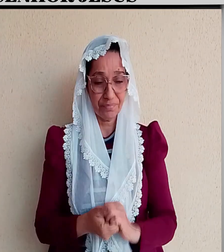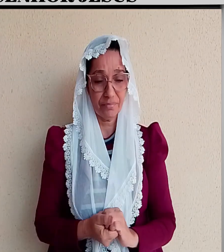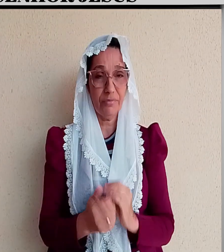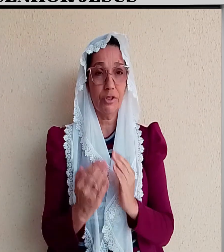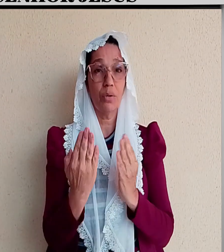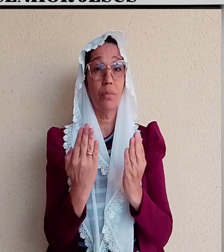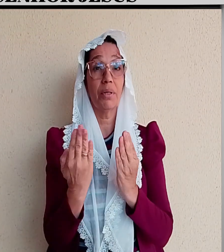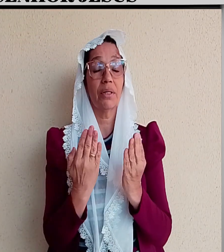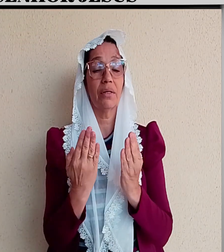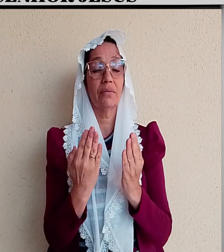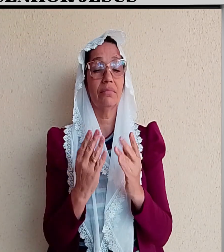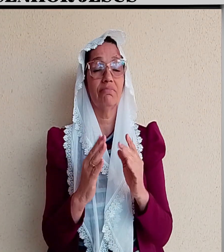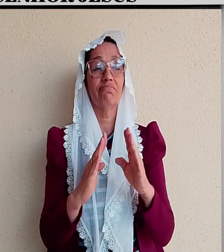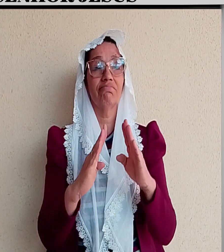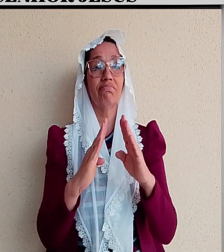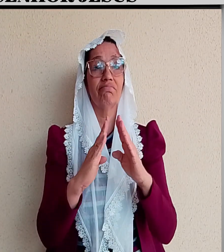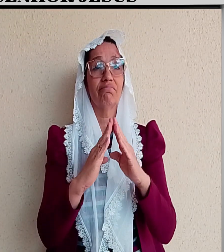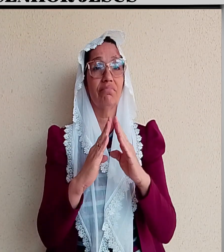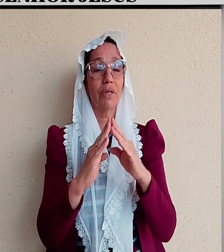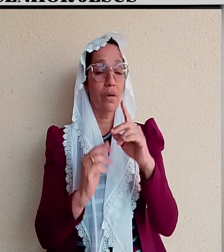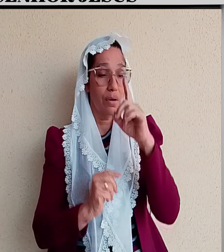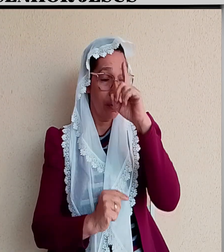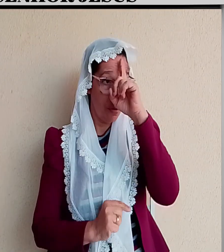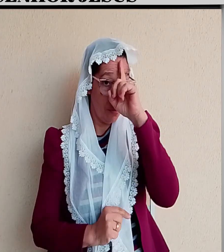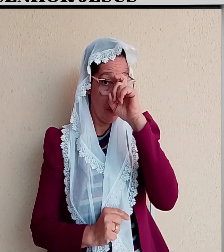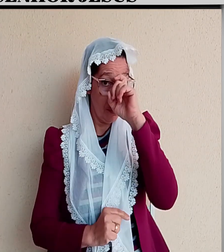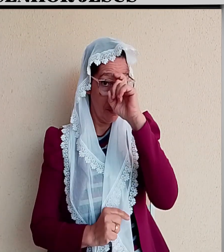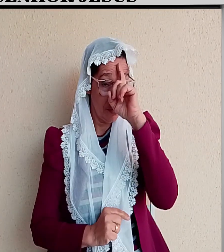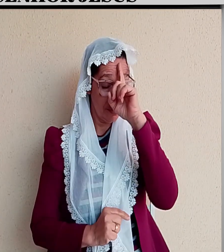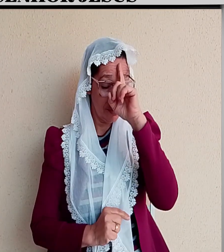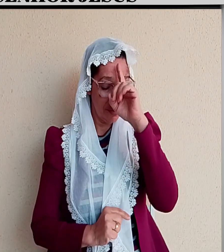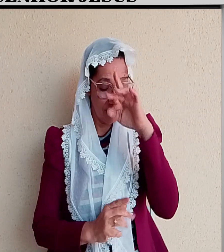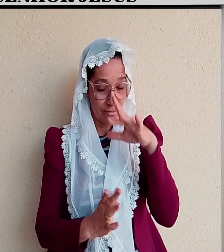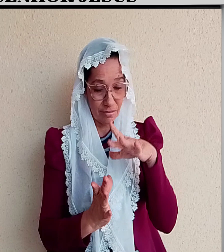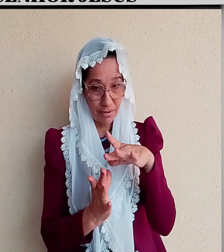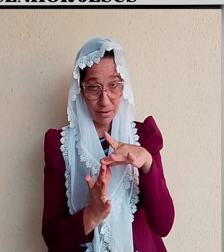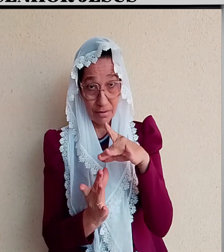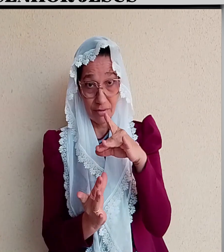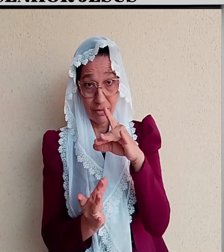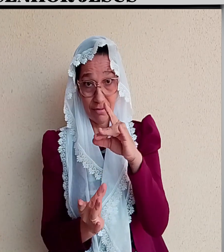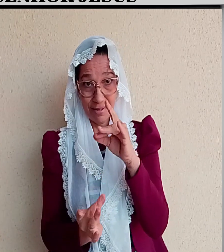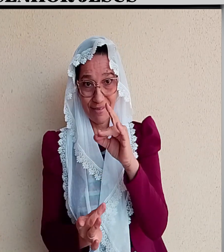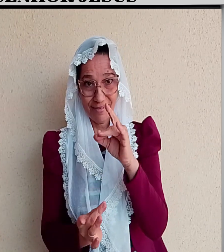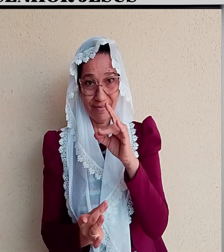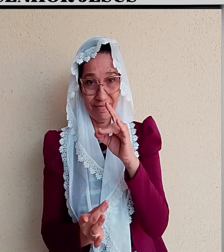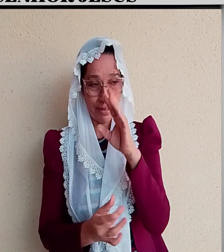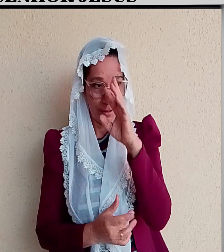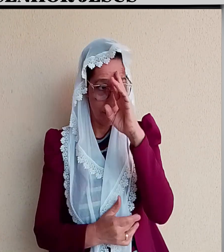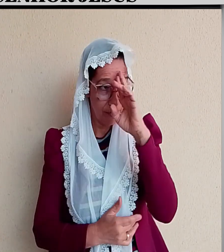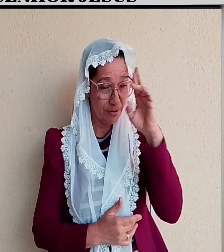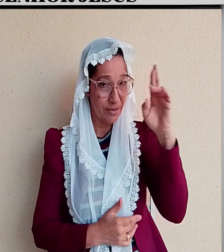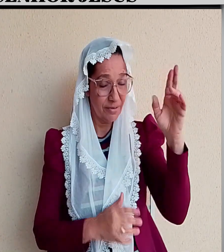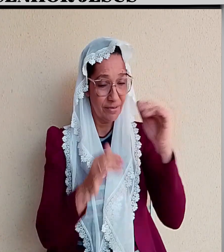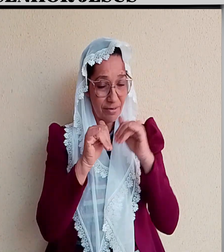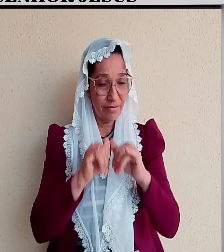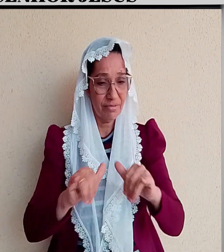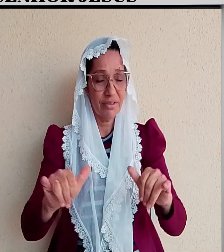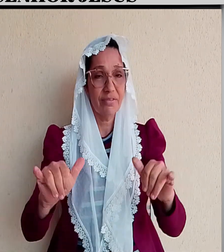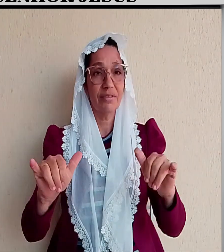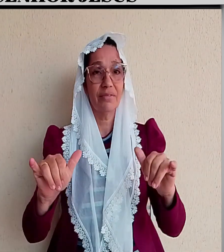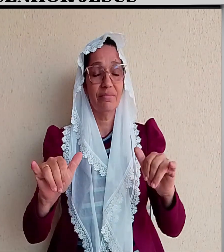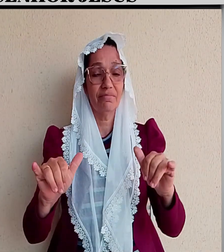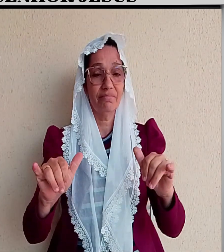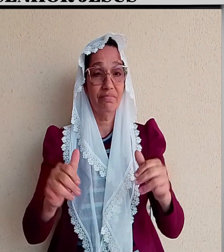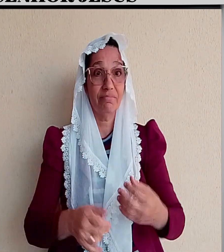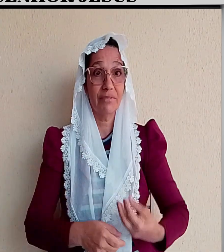se escondiam. Aleluia. O Senhor já diz: eu preparei as vossas cavernas desde a fundação do mundo. Eu escolhi este lugar aqui,